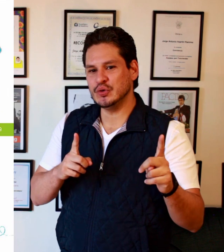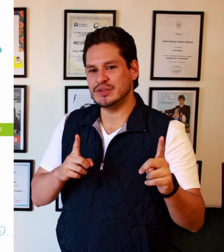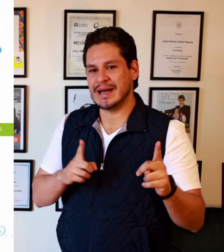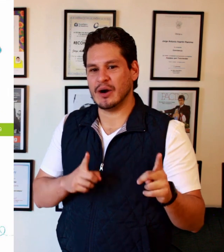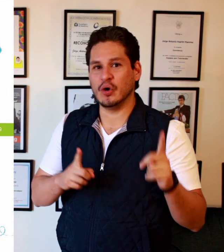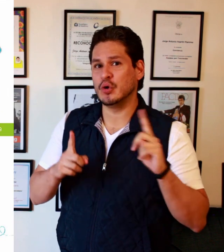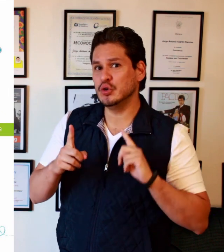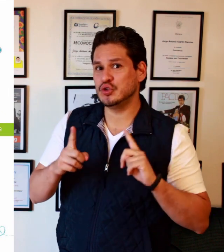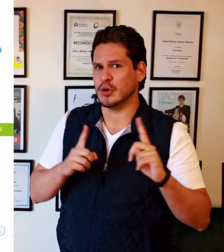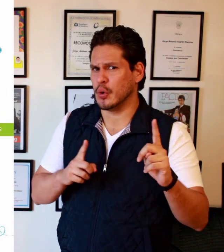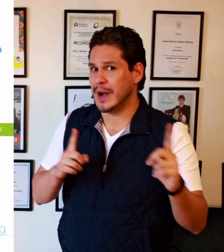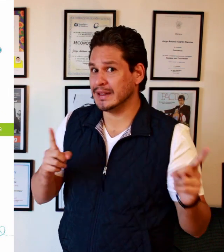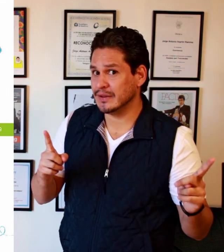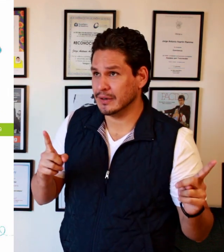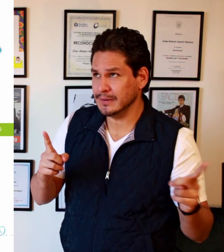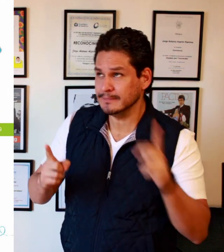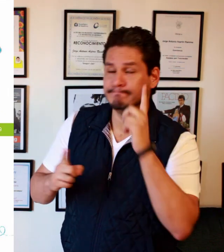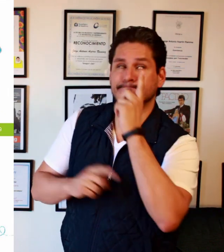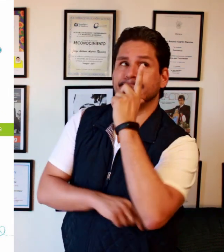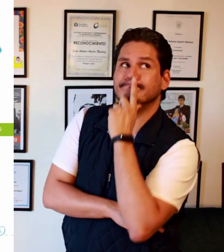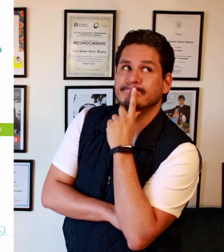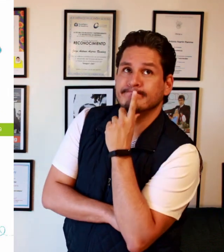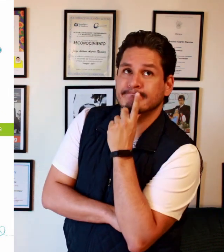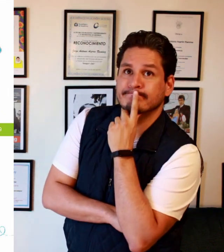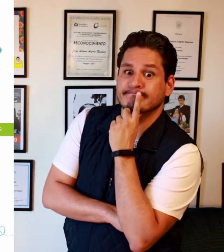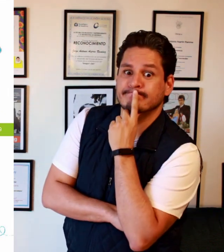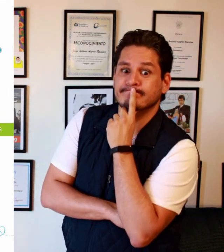Soy justa o justo cuando...